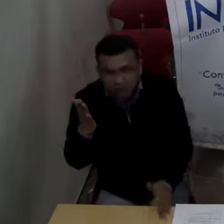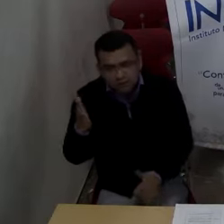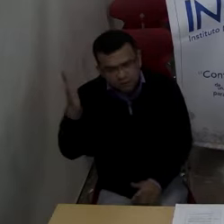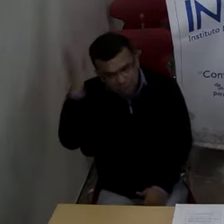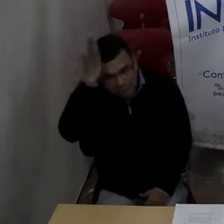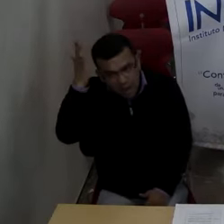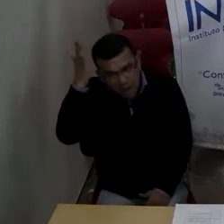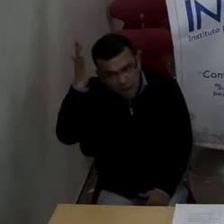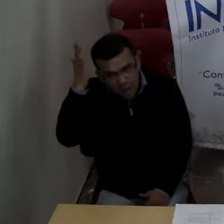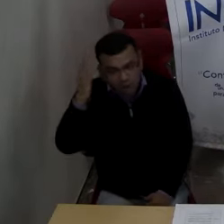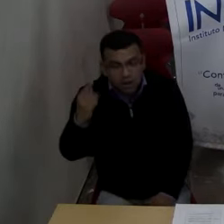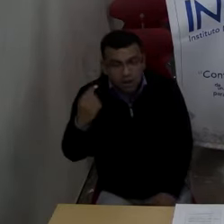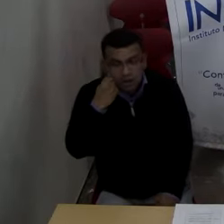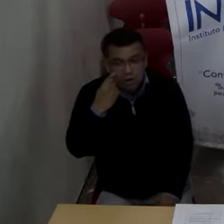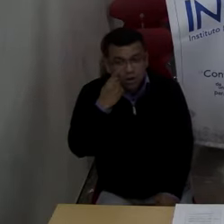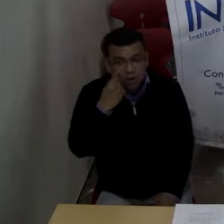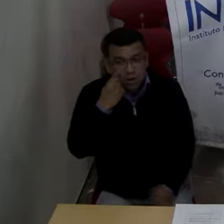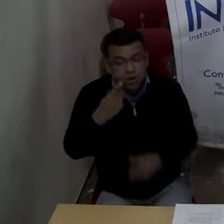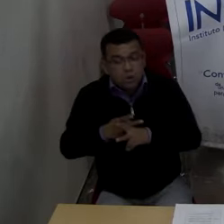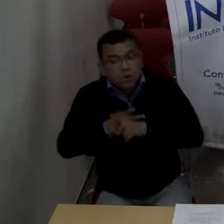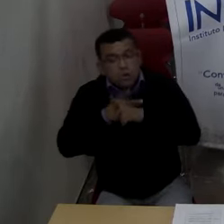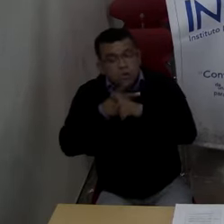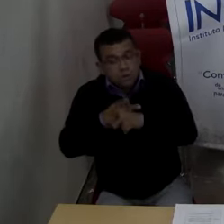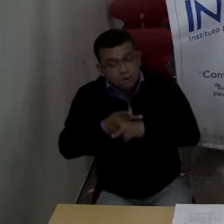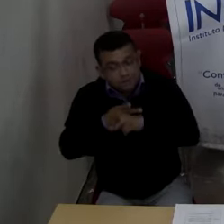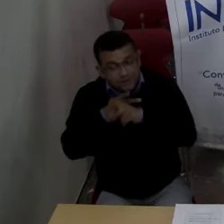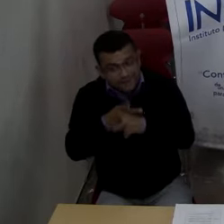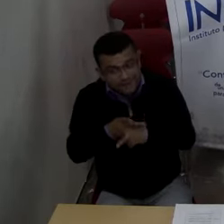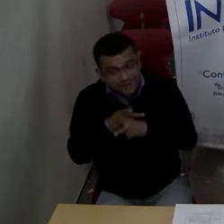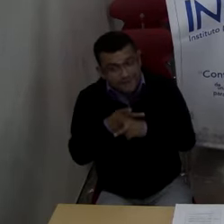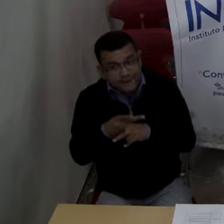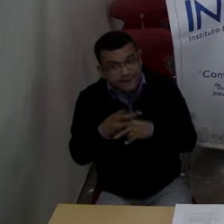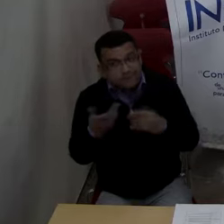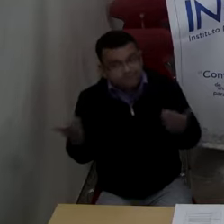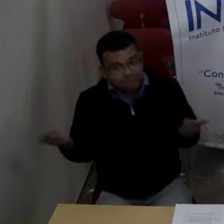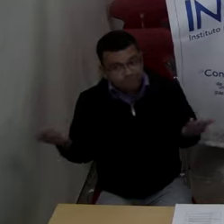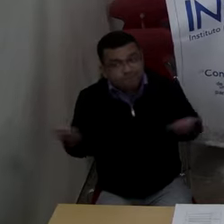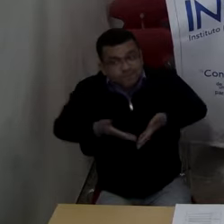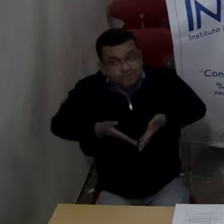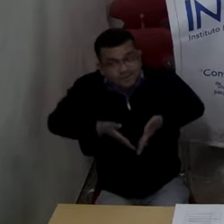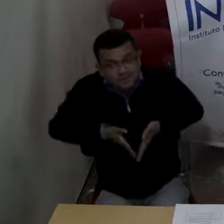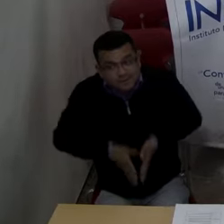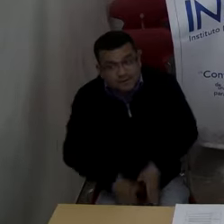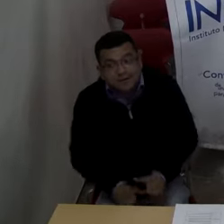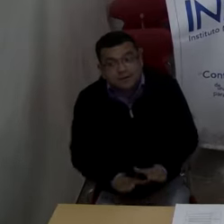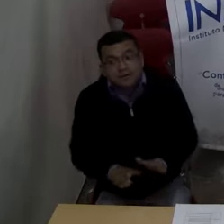condiciones debemos tenerlas presentes al momento del nacimiento.